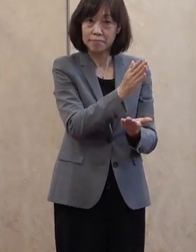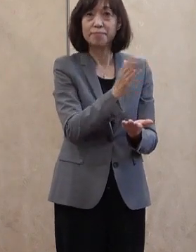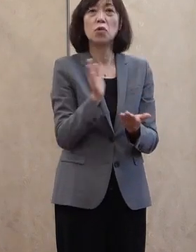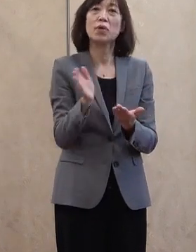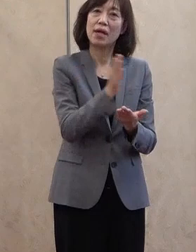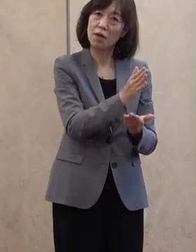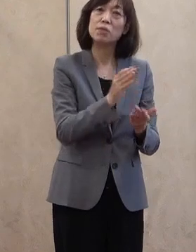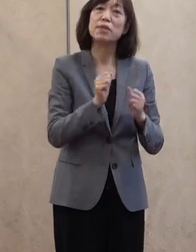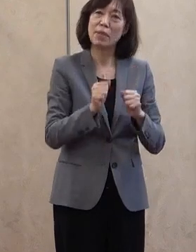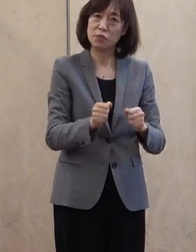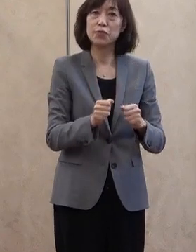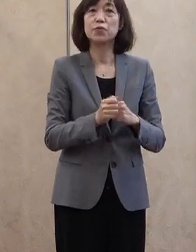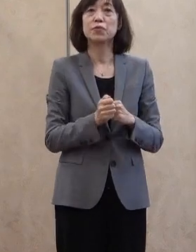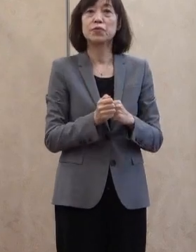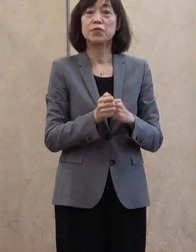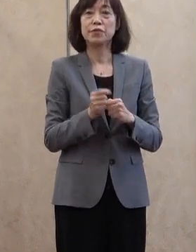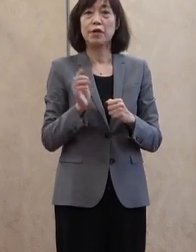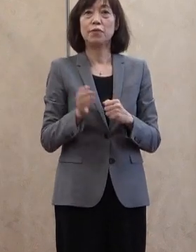お願いをいたしております。